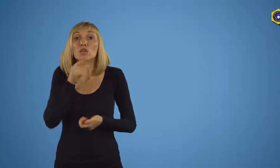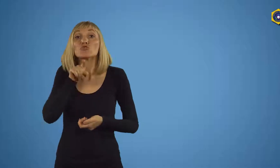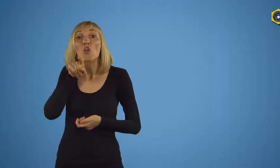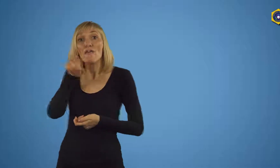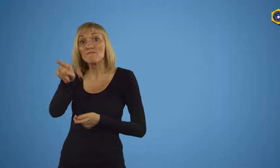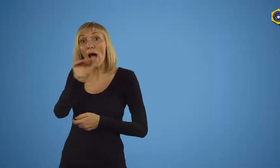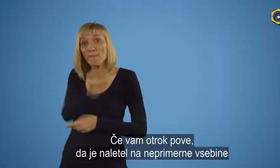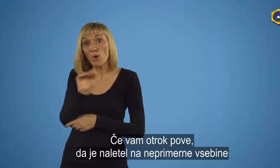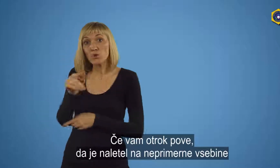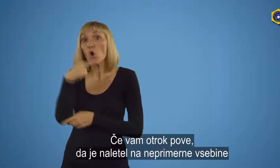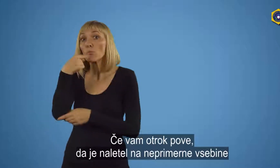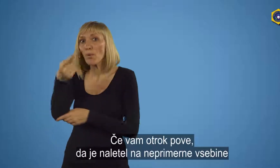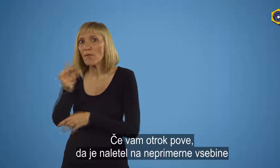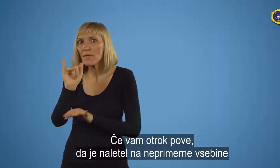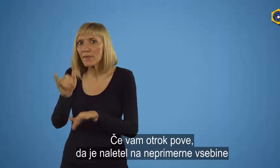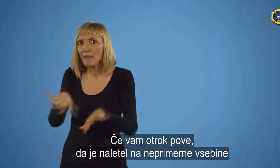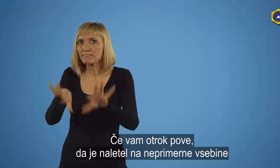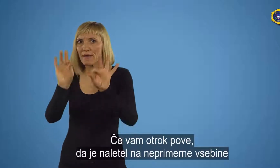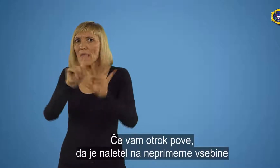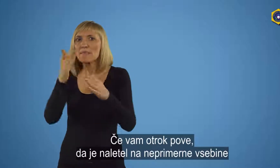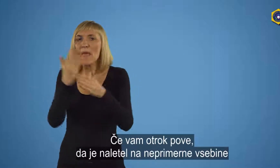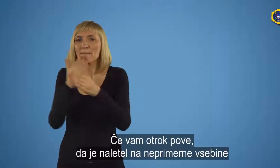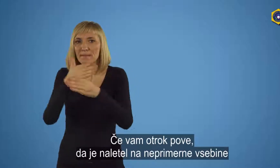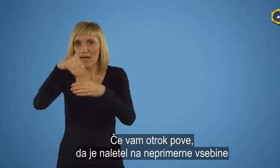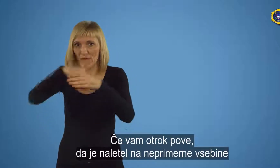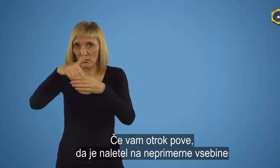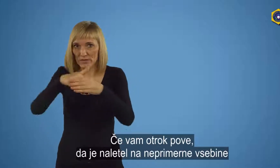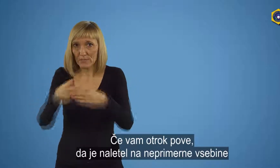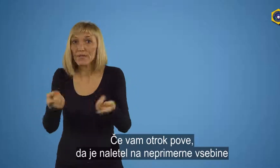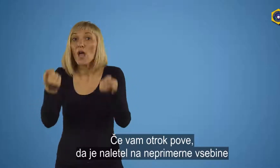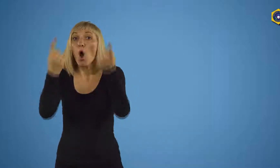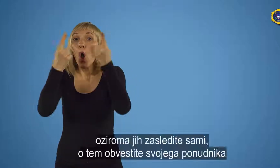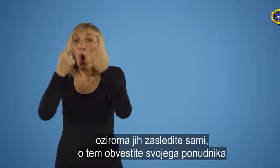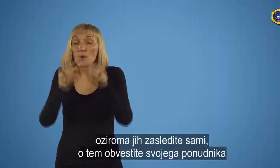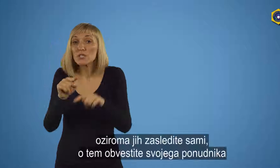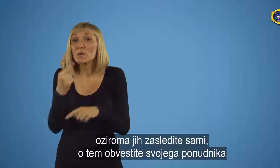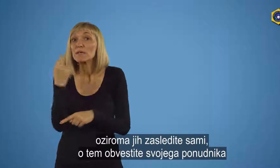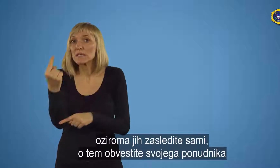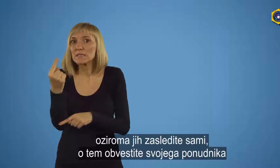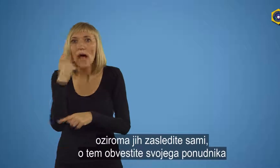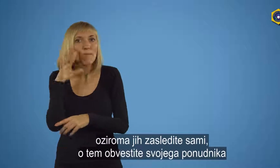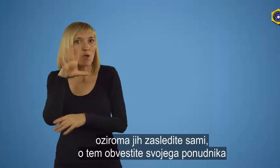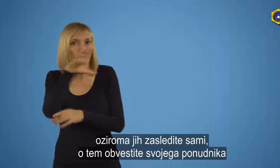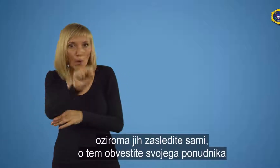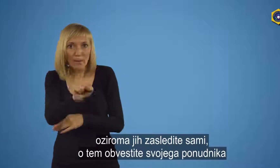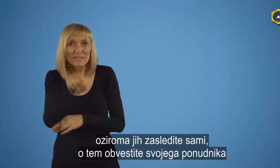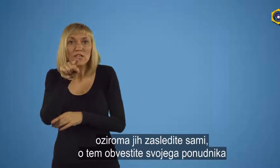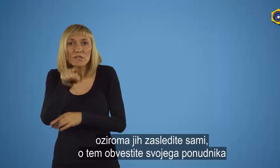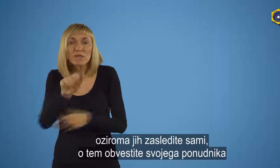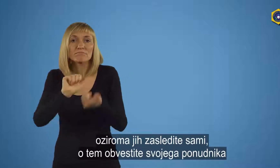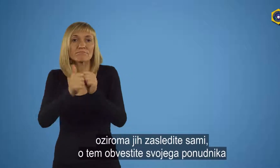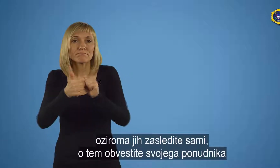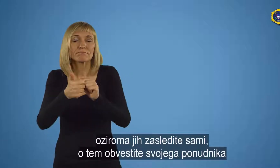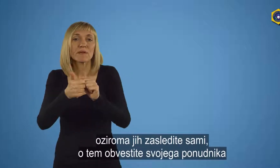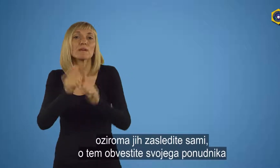Če vam otrok pove, da je naletel na neprimerne vsebine oziroma jih zasledite sami, o tem obvestite